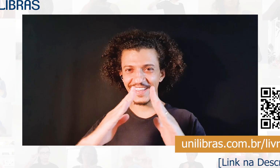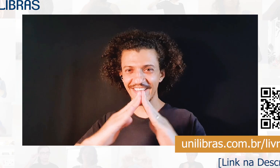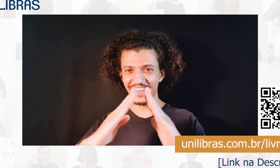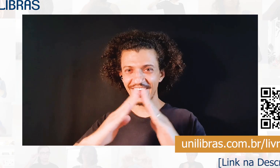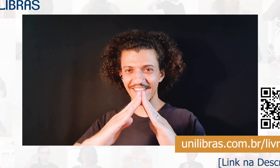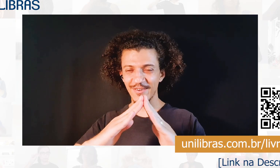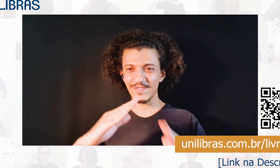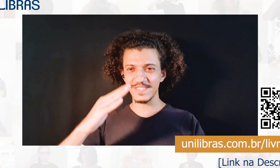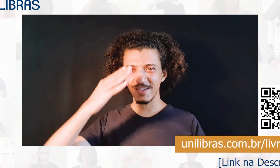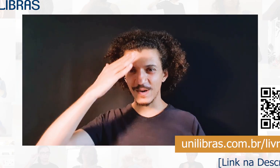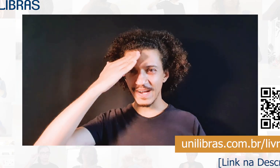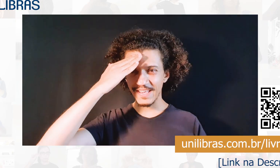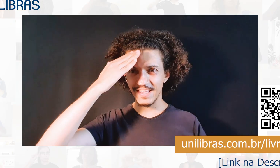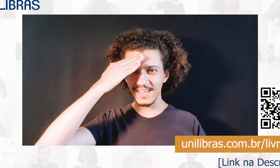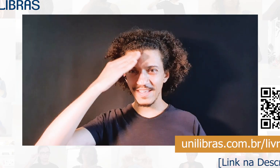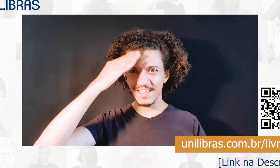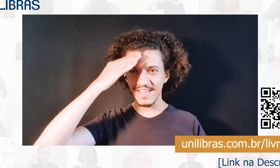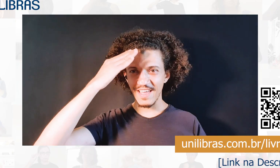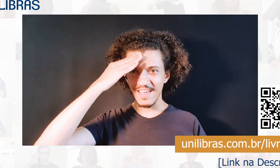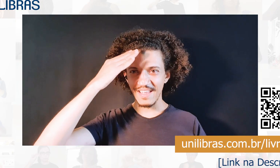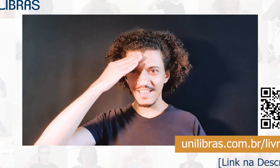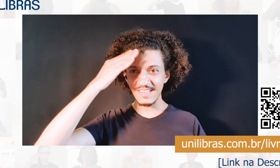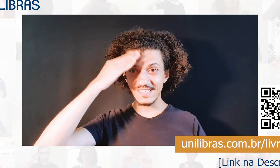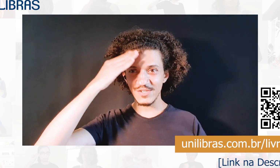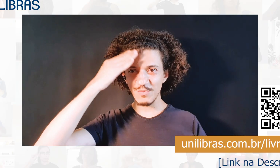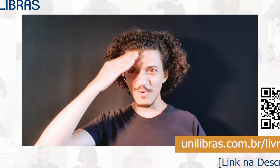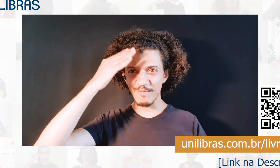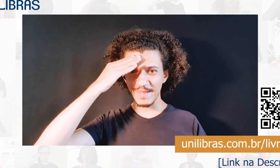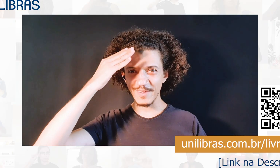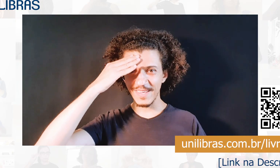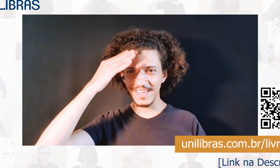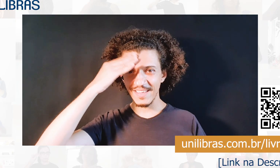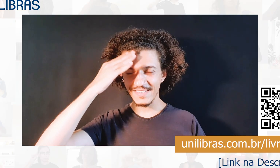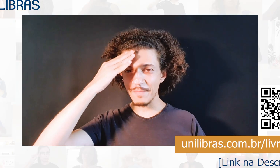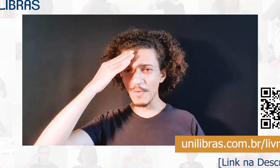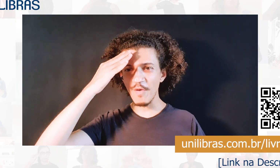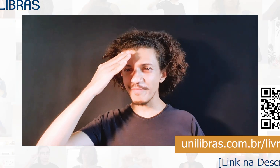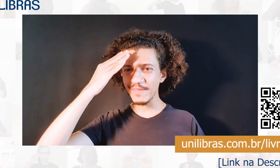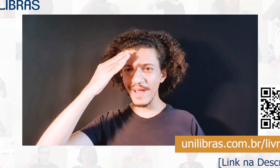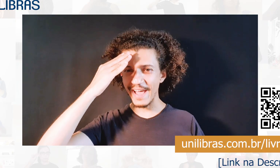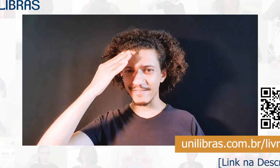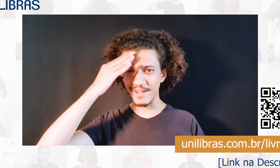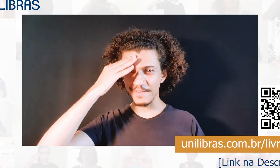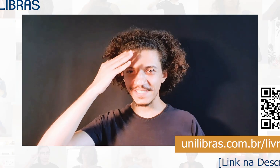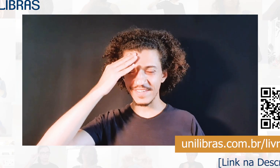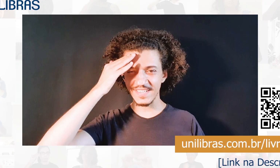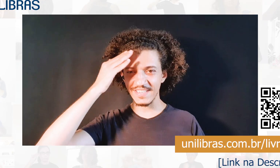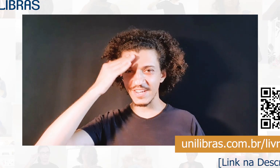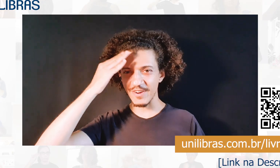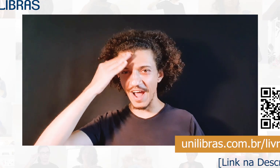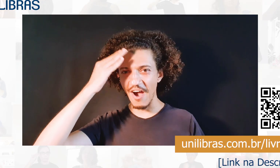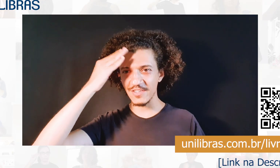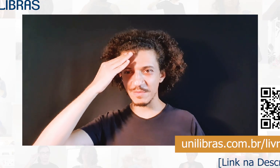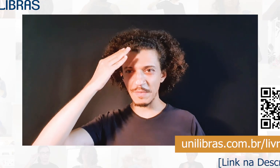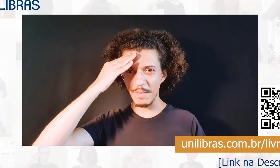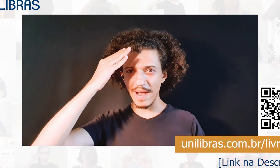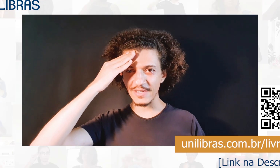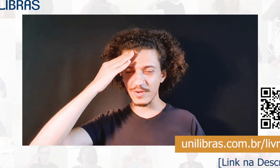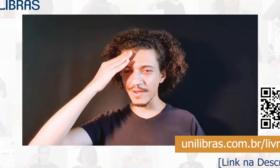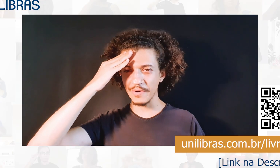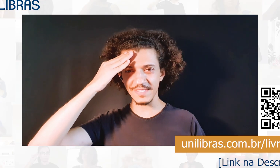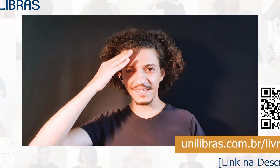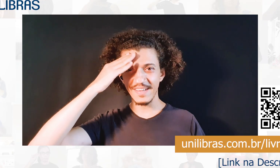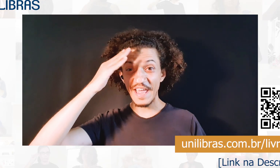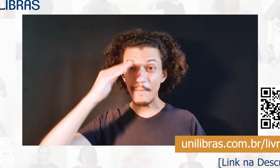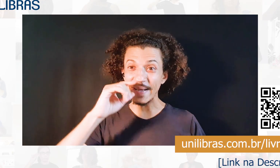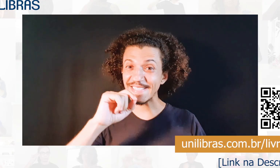Legal, né? Então, se você tocar aqui, existe um movimento aqui. Sempre é um movimento reto. Talvez ele vai ser na diagonal, de cima para baixo,